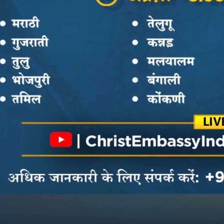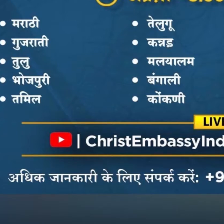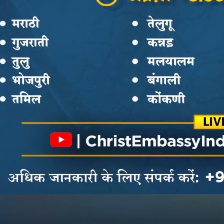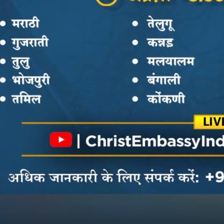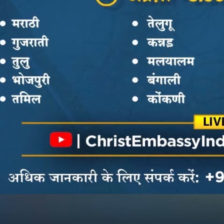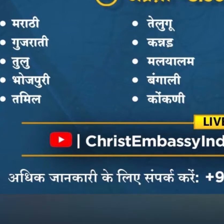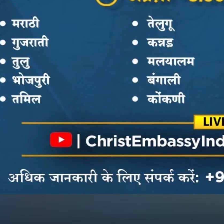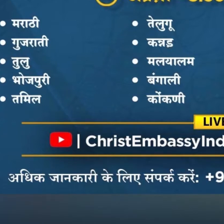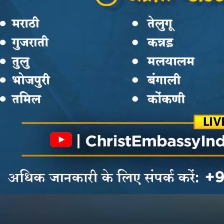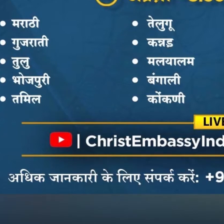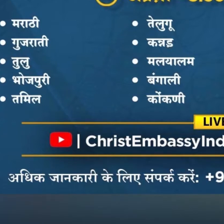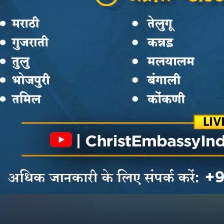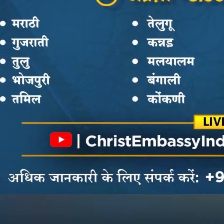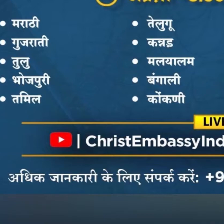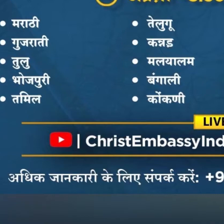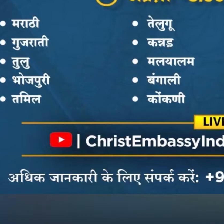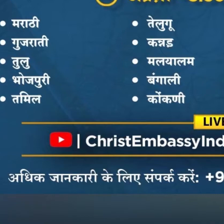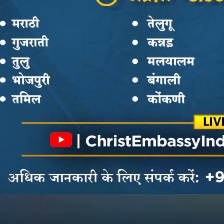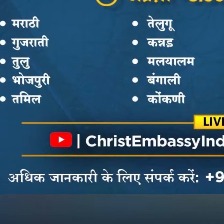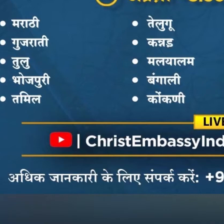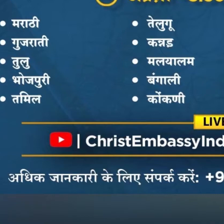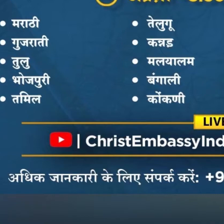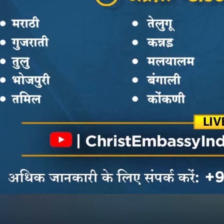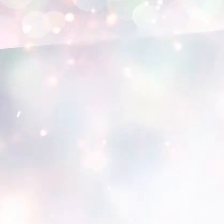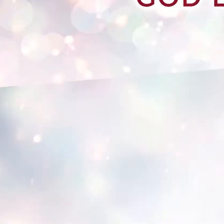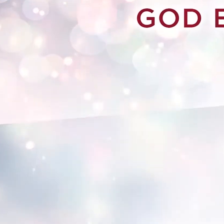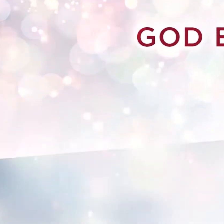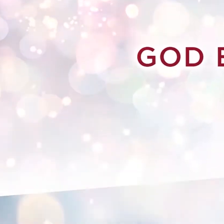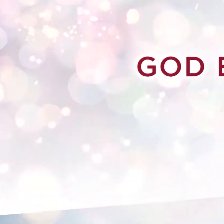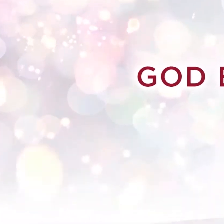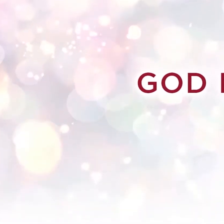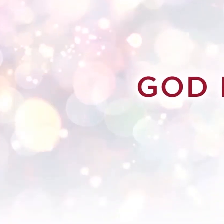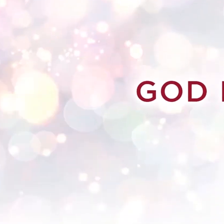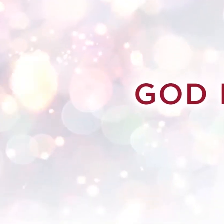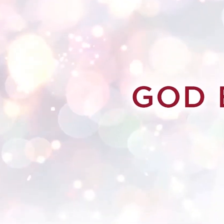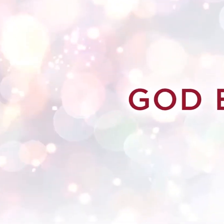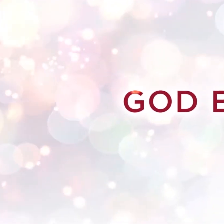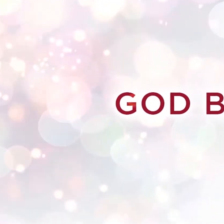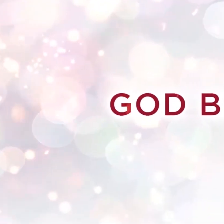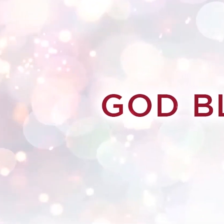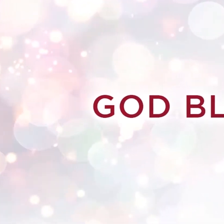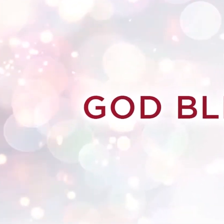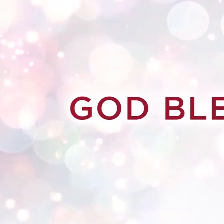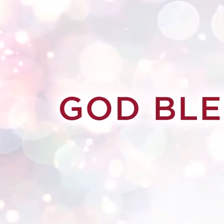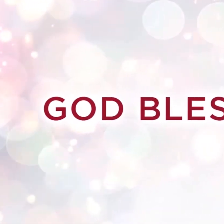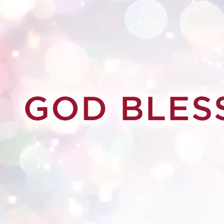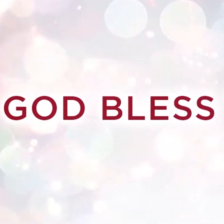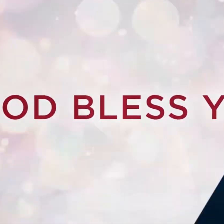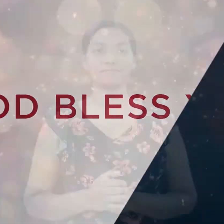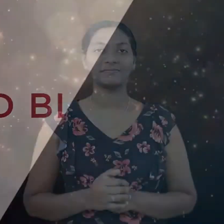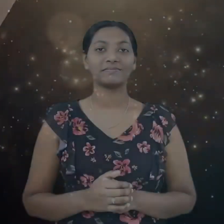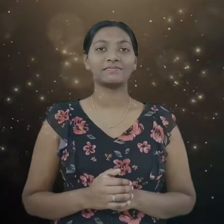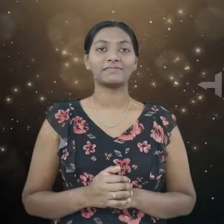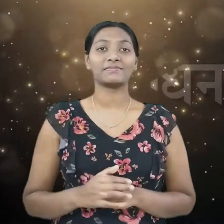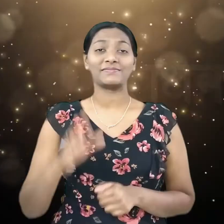है, चिल्ड्रन चर्च भी है और गूंगे और बहरों के लिए भी है। थैंक यू, गॉड ब्लेस यू।